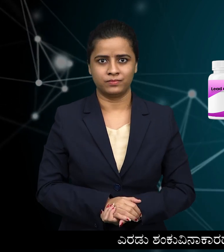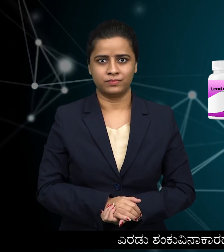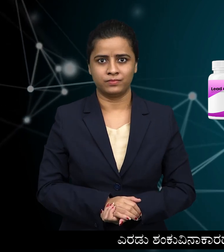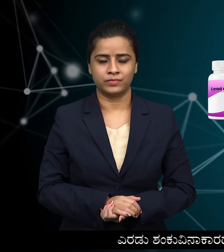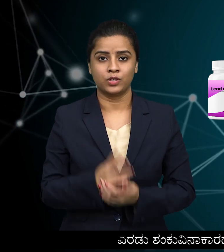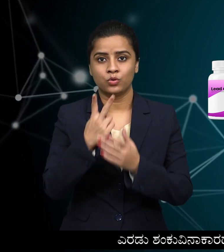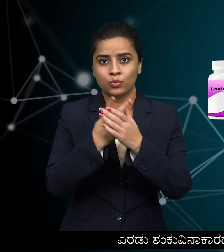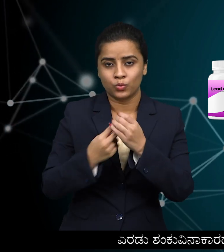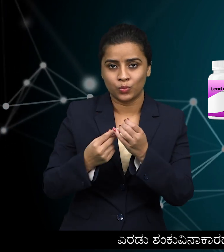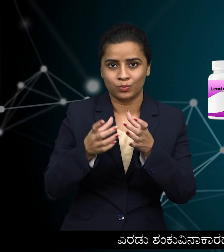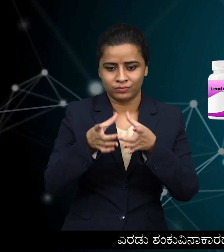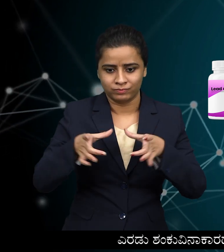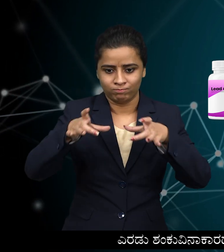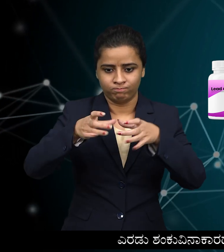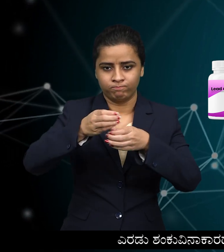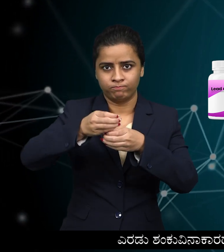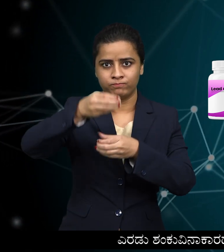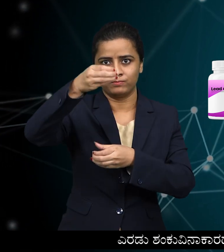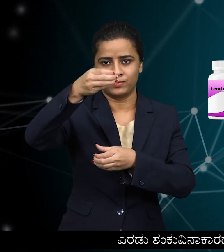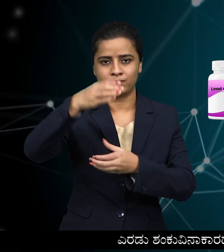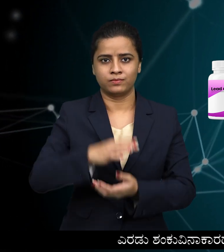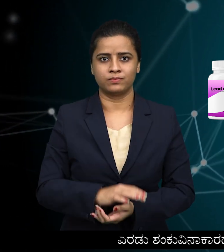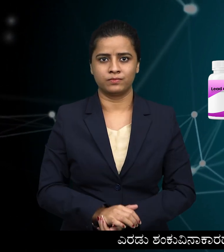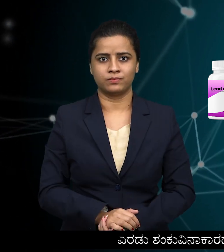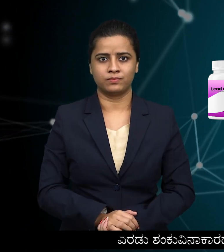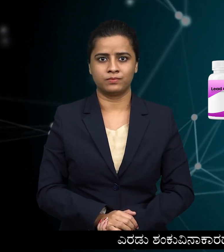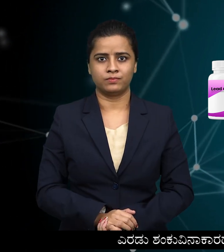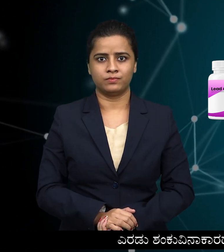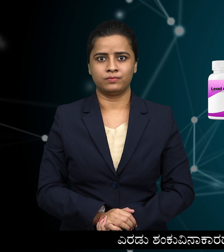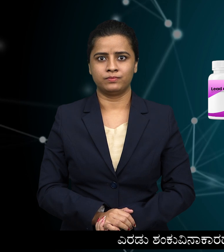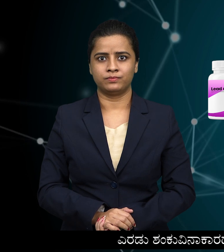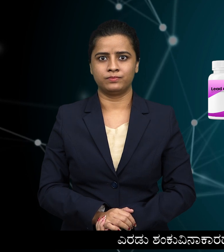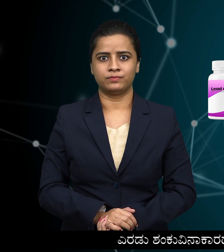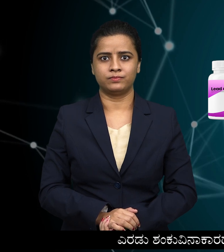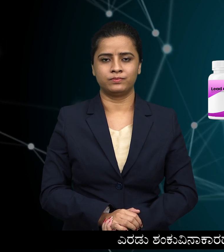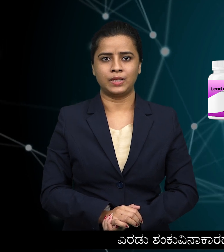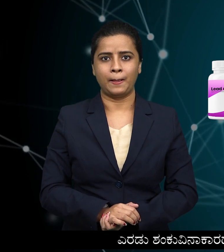ಎರಡು ಶಂಕುವಿನಾಶಕಾರದ ಫ್ಲಾಸ್ಕ್ಗಳು, ಡಿಜಿಟಲ್ ಬ್ಯಾಲೆನ್ಸ್,